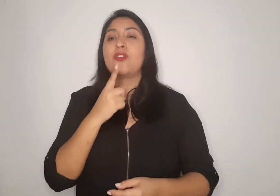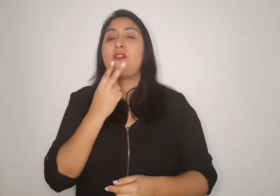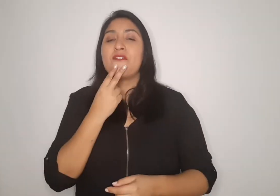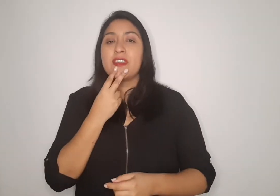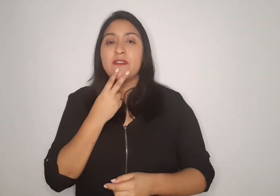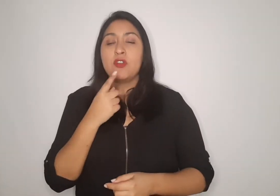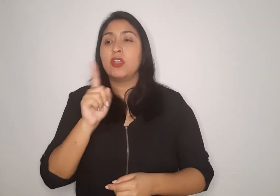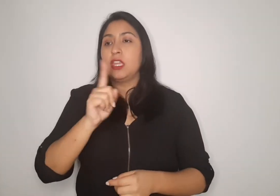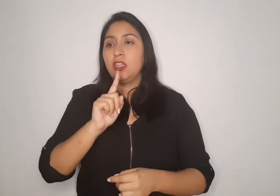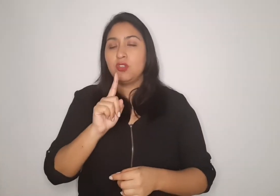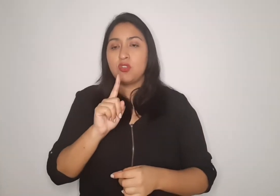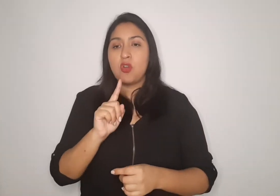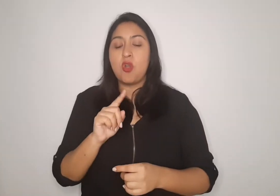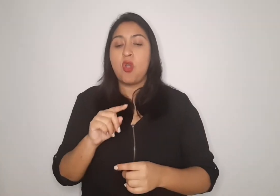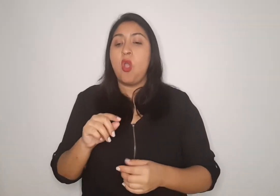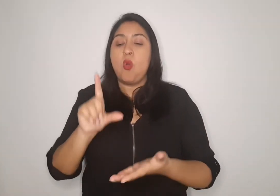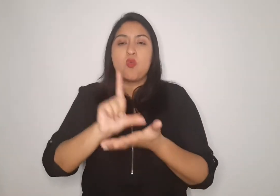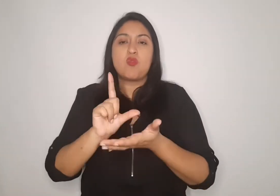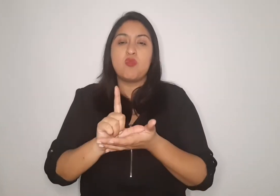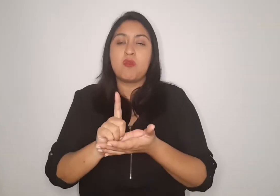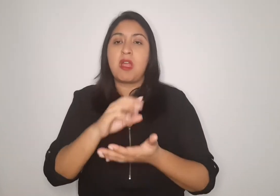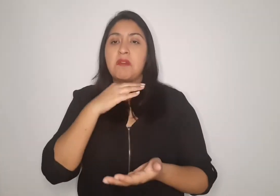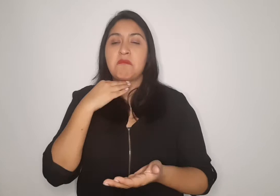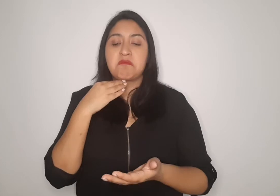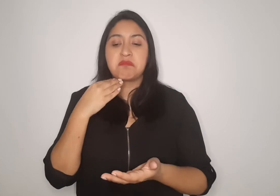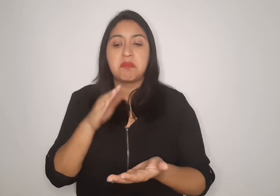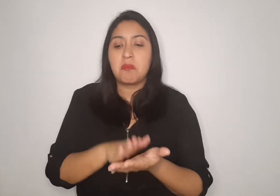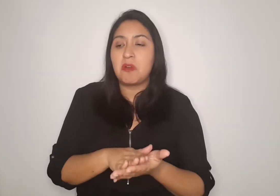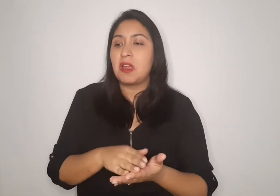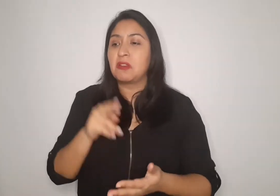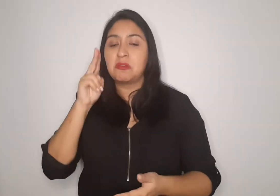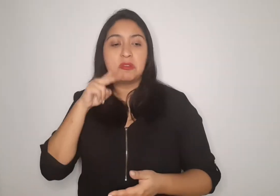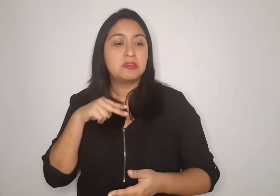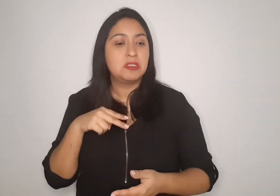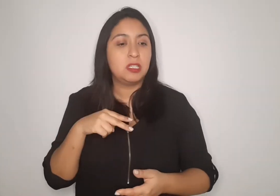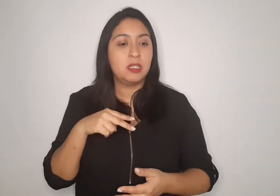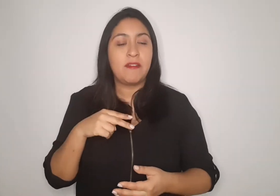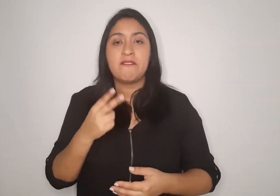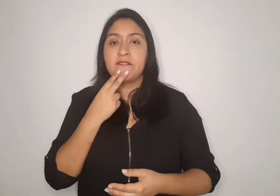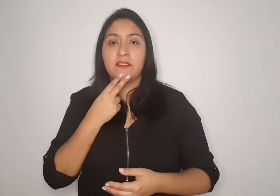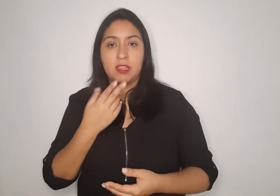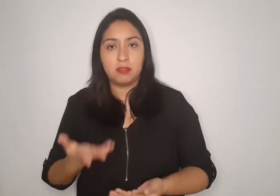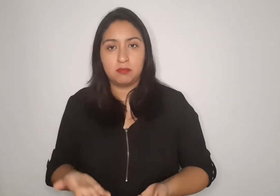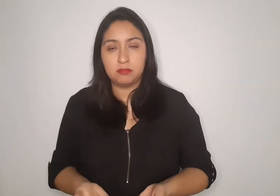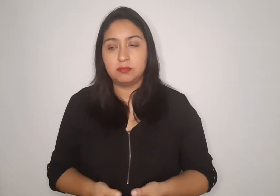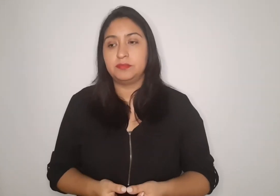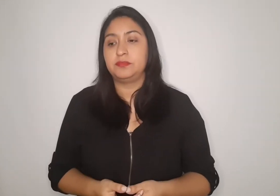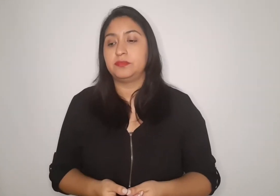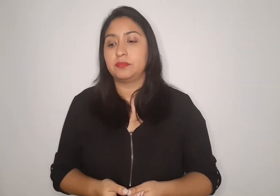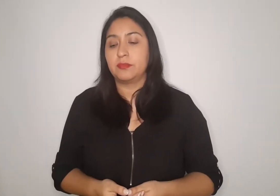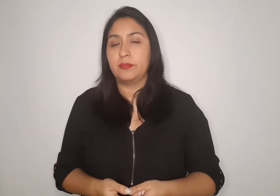entorno inerte de objetos en exhibición. Muy, muy interesante. Perdón. Sí, por favor, adelante. Sí, quisiera